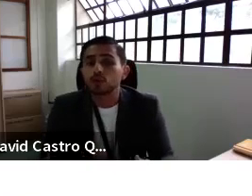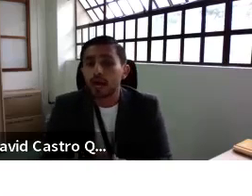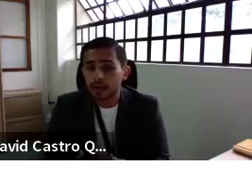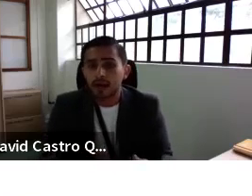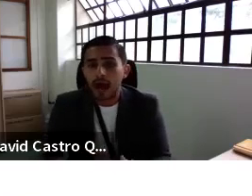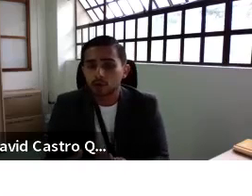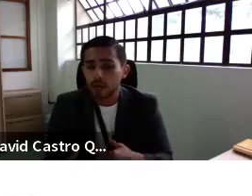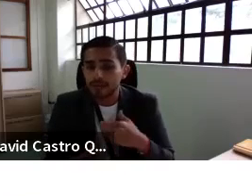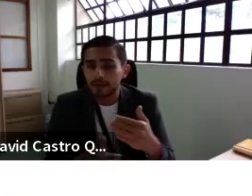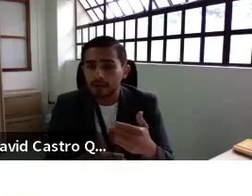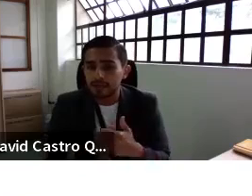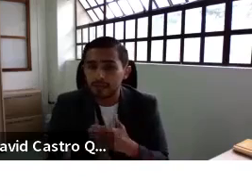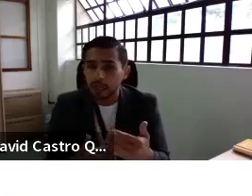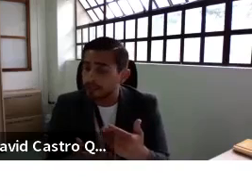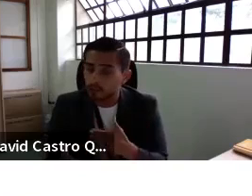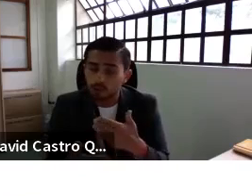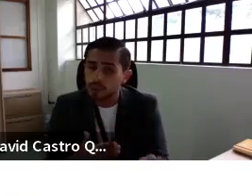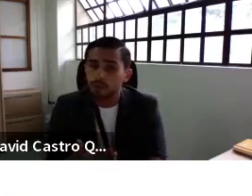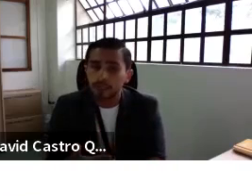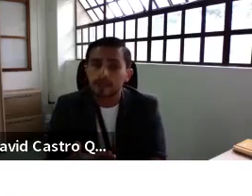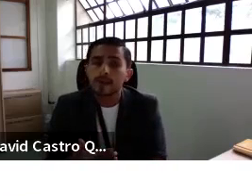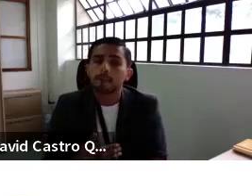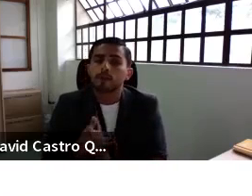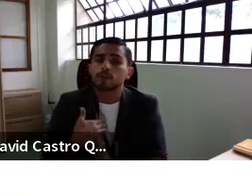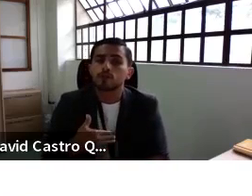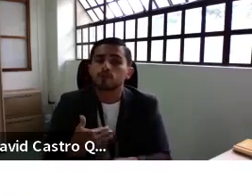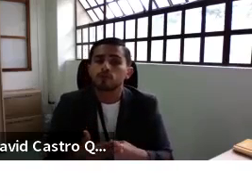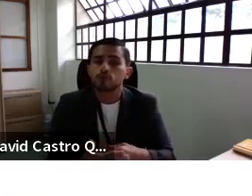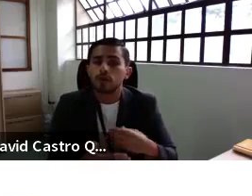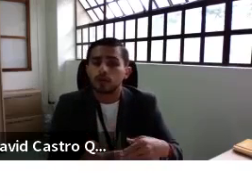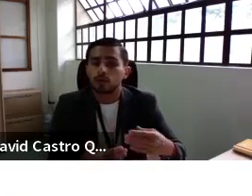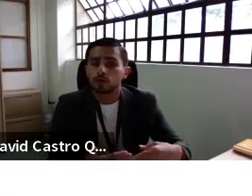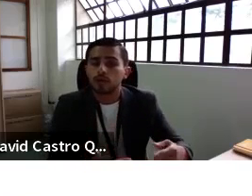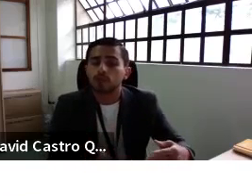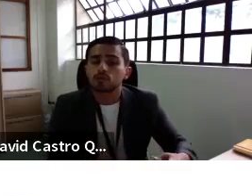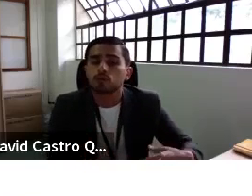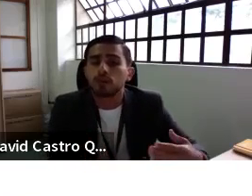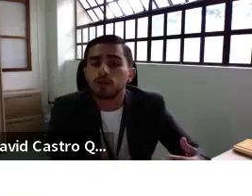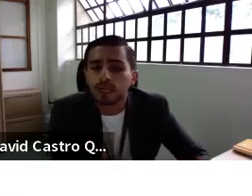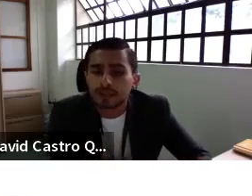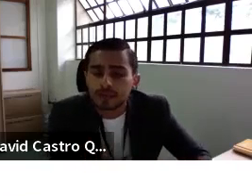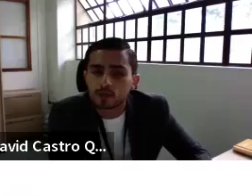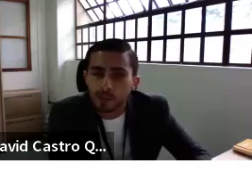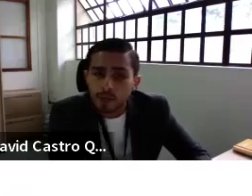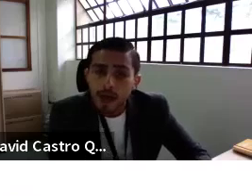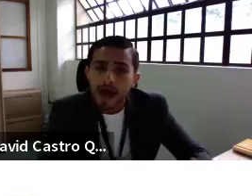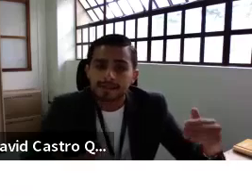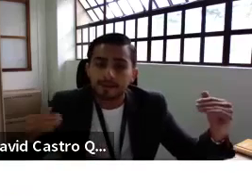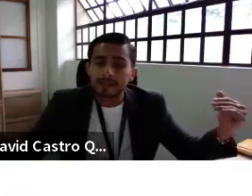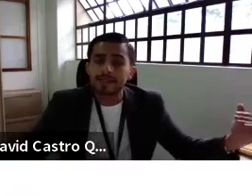ayudar a establecer ese puente no somos el puente pero si somos unos digamos unos contribuyentes ayudamos a establecer